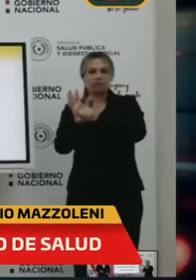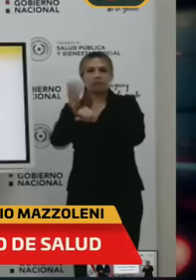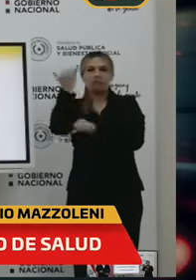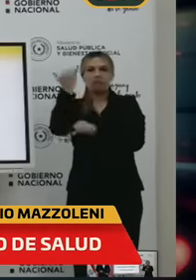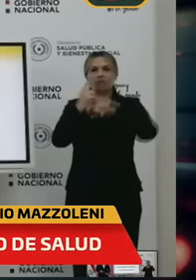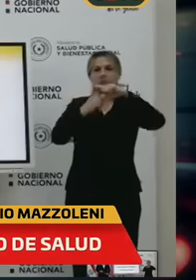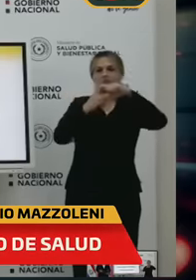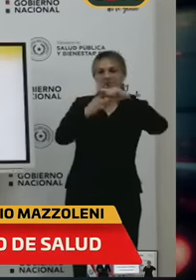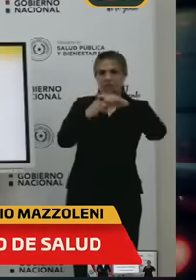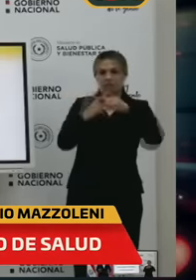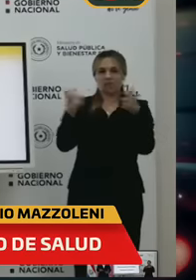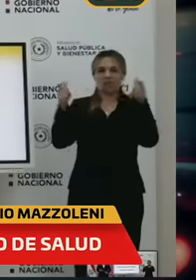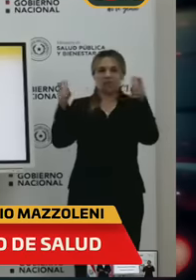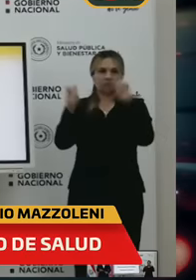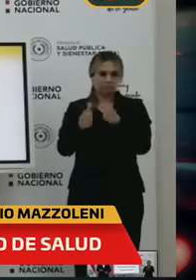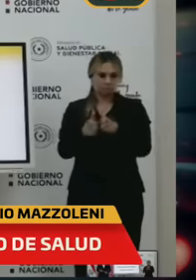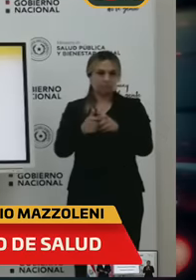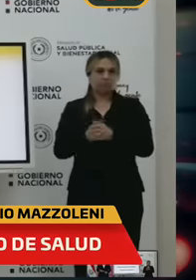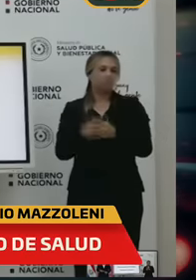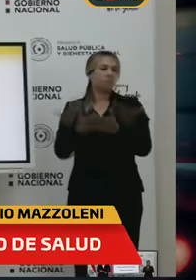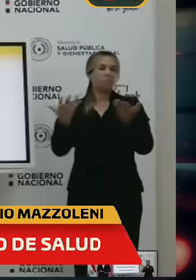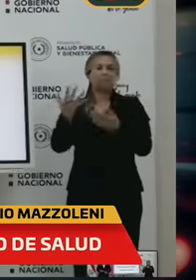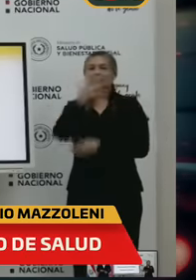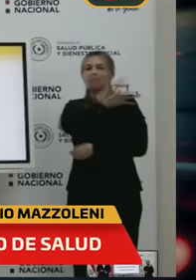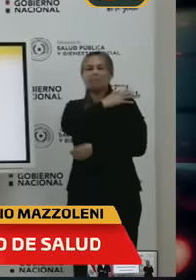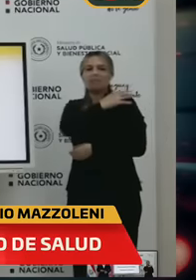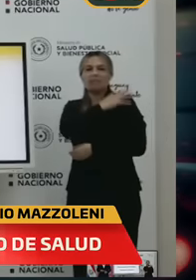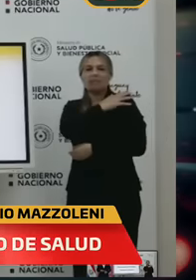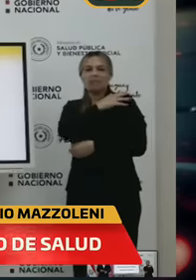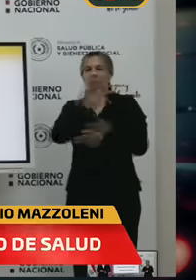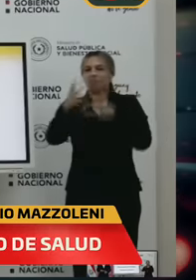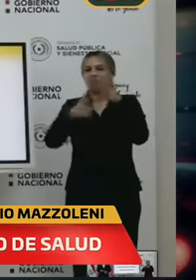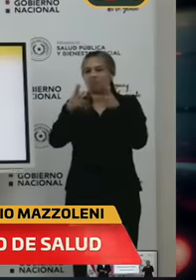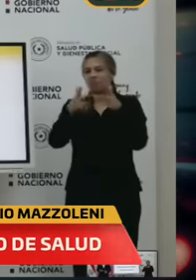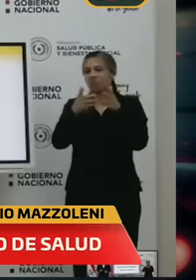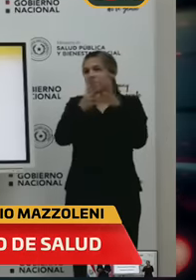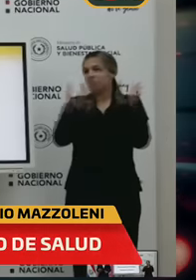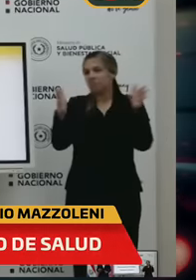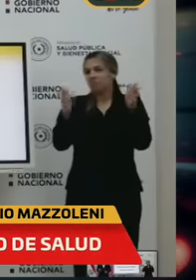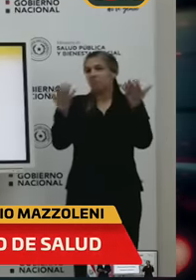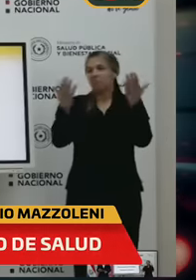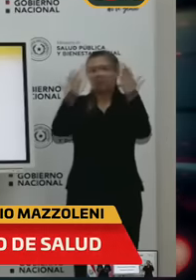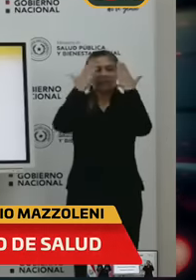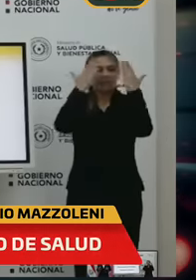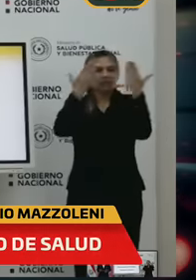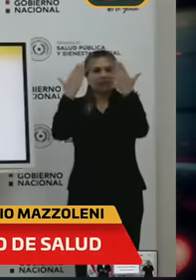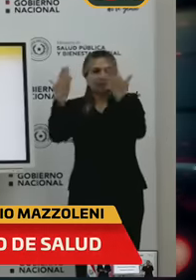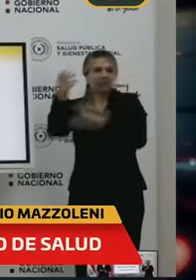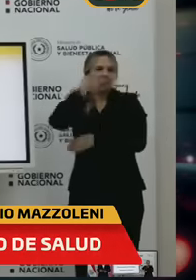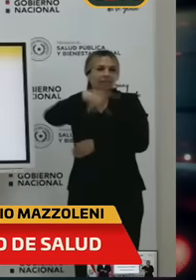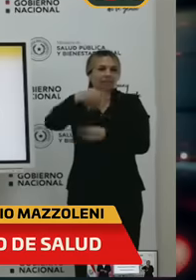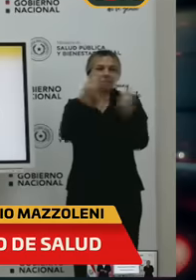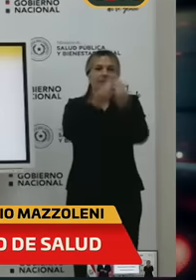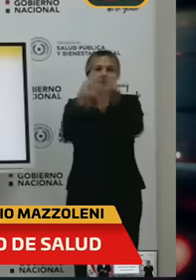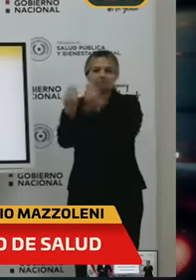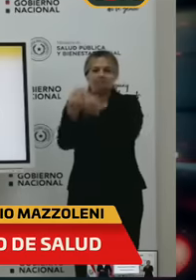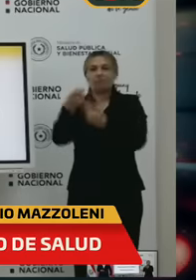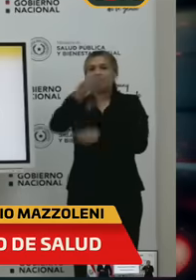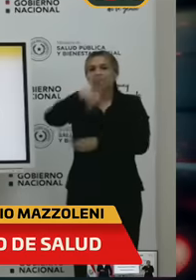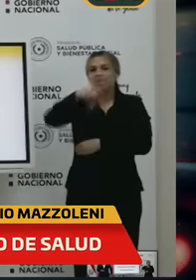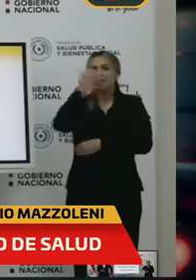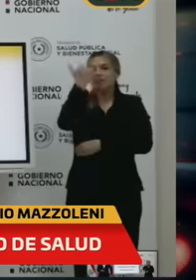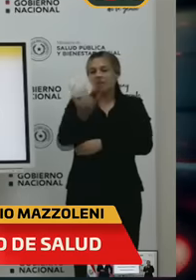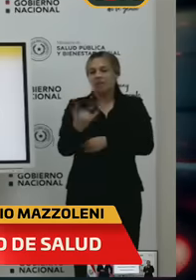personal de blanco. En líneas generales, solamente entonces agradecerle a la ciudadanía, a todos los que están haciendo